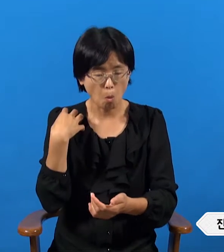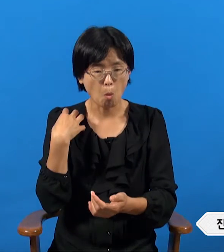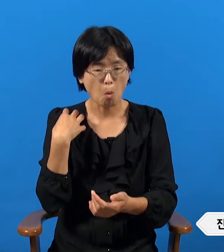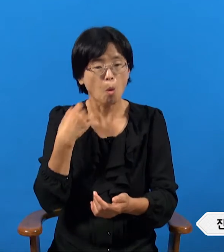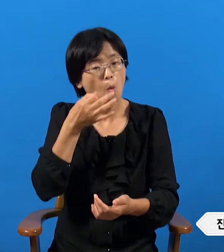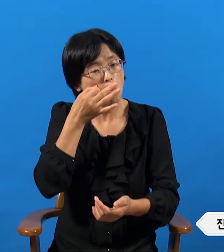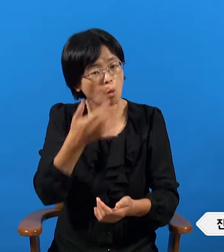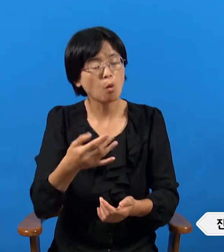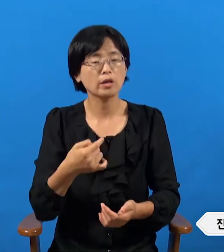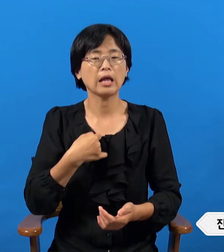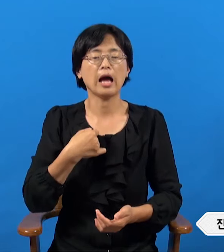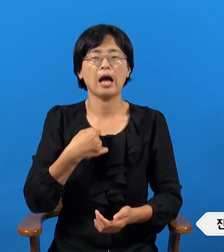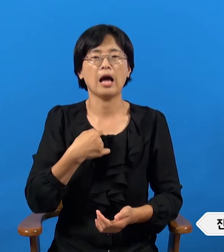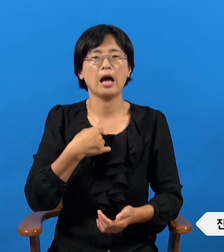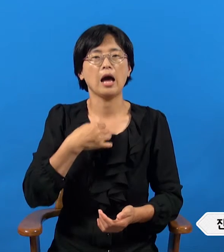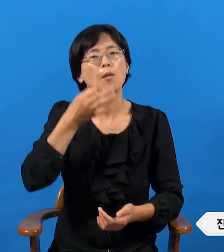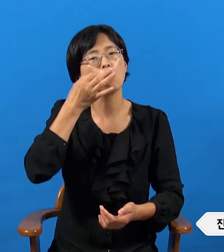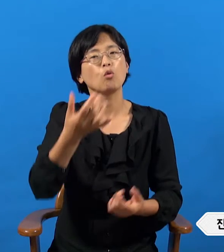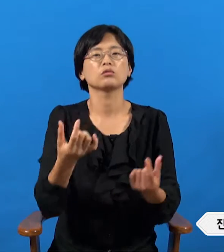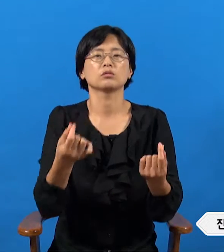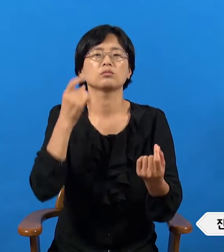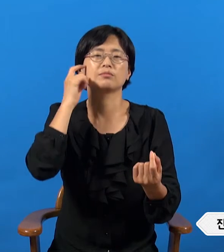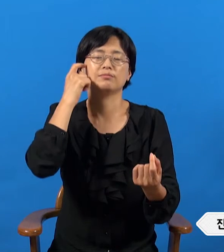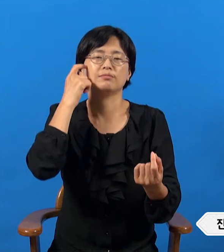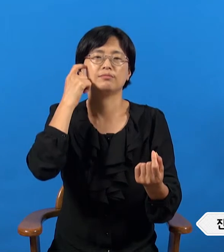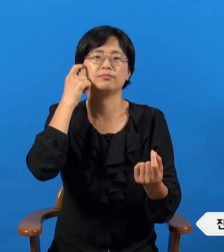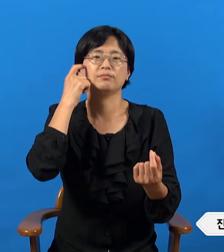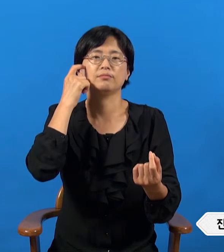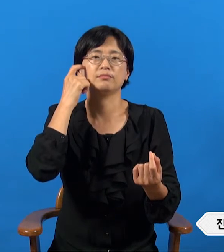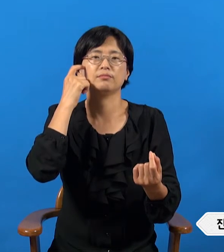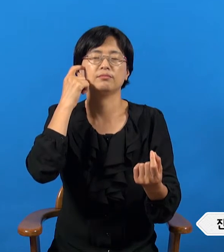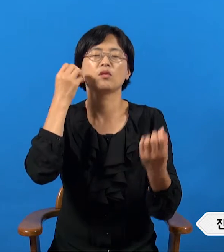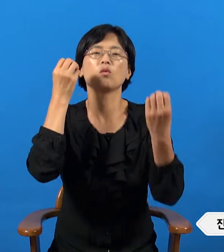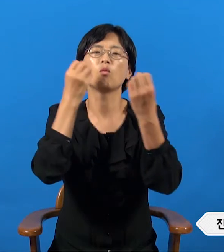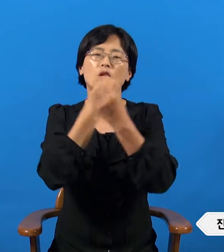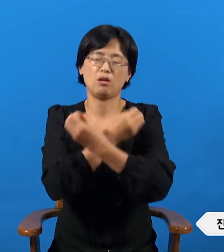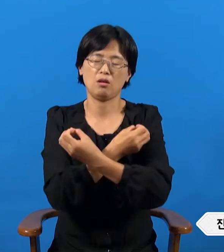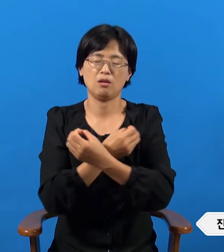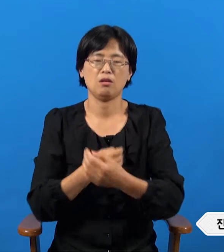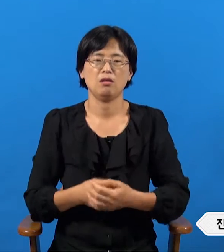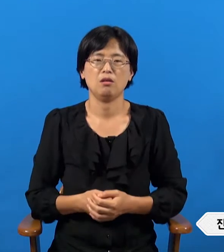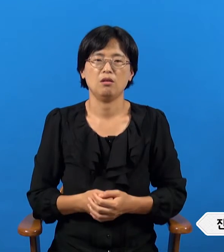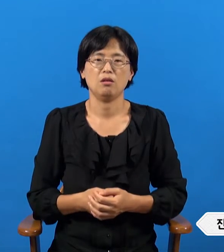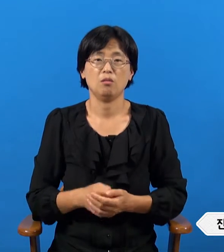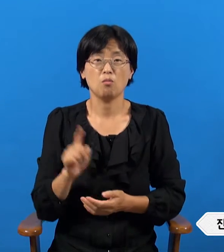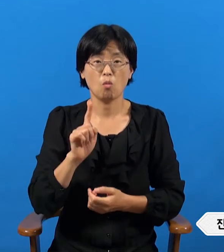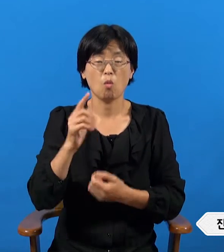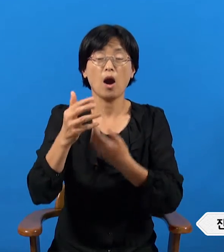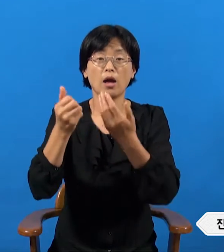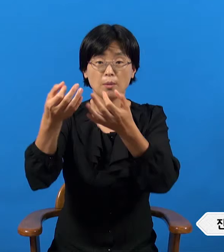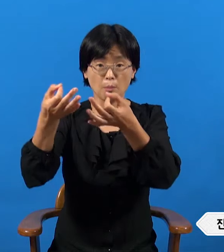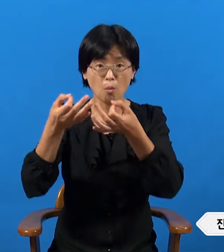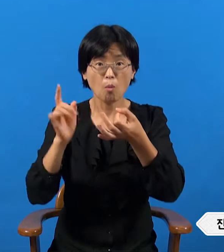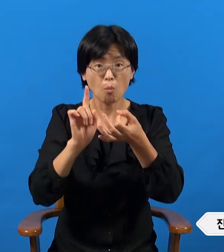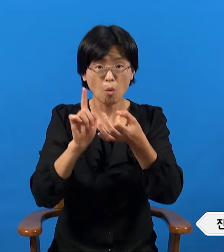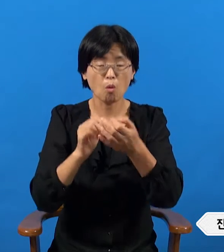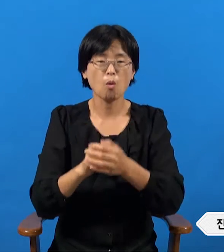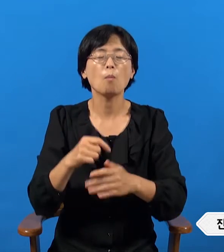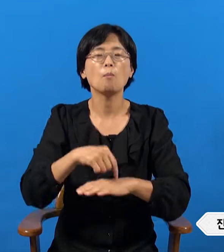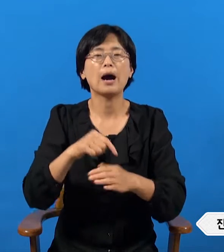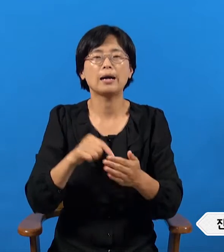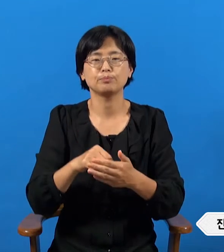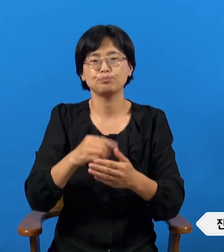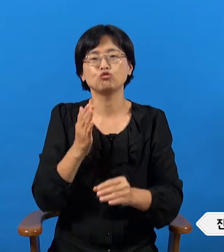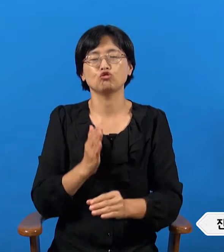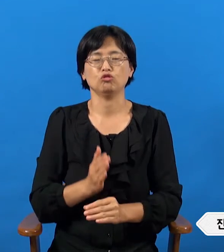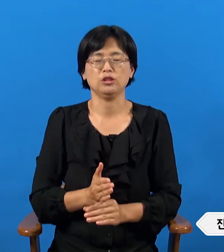있느냐가 나를 이야기하고 있다고 생각한다면 성경은 우리에게 말씀하십니다. 하나님이 보시는 것,